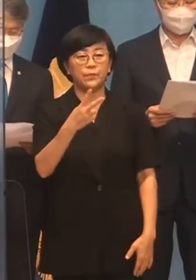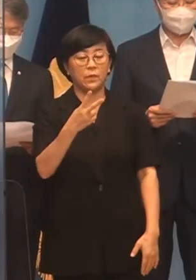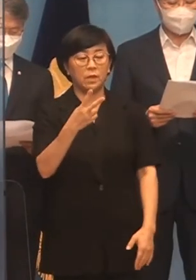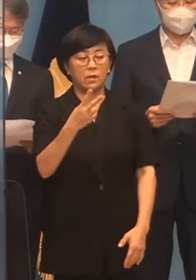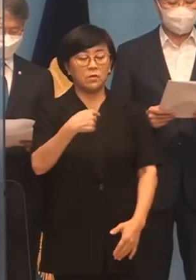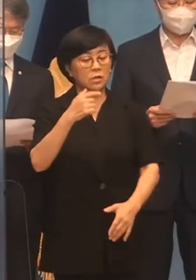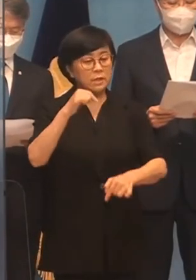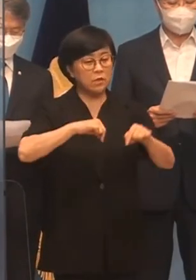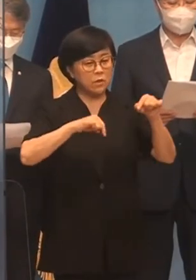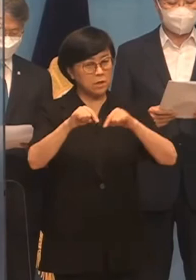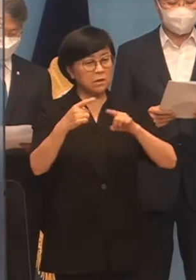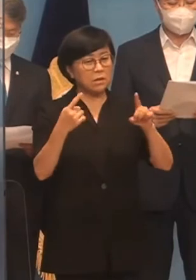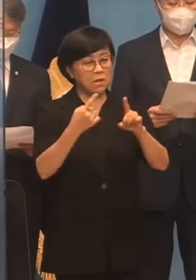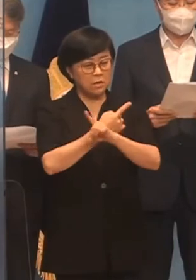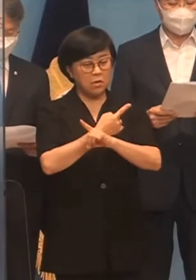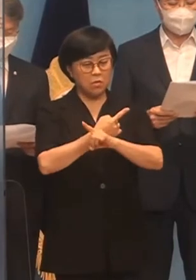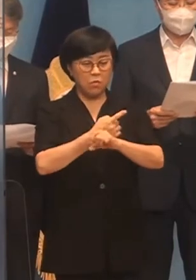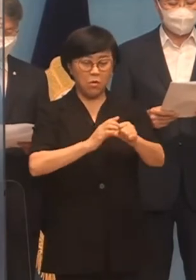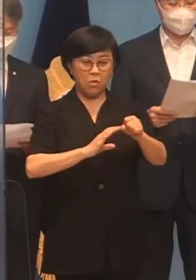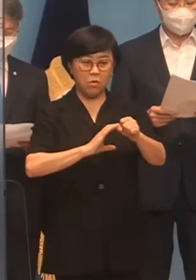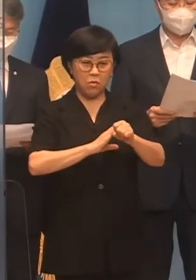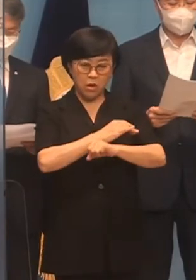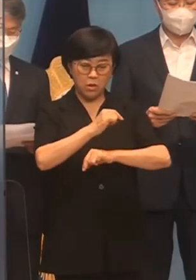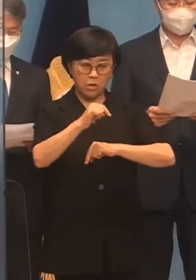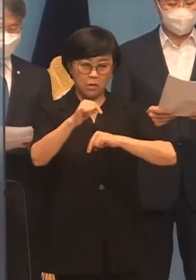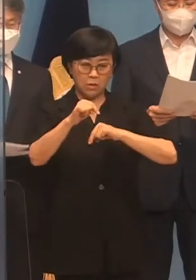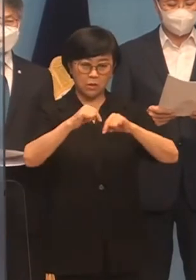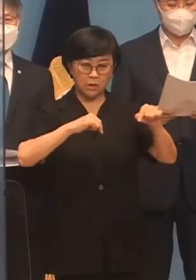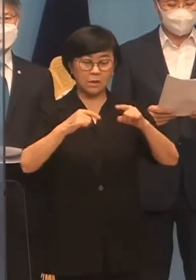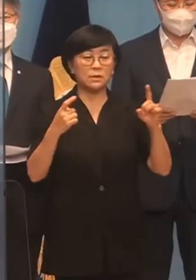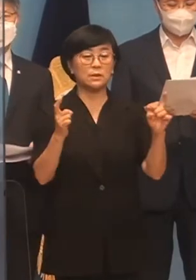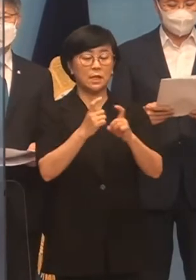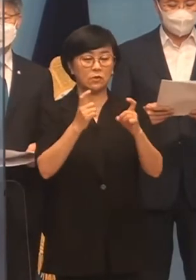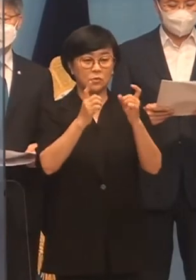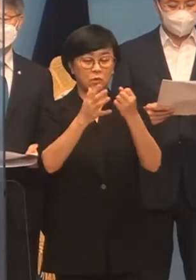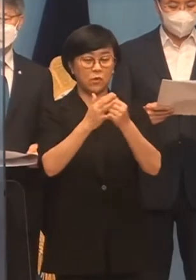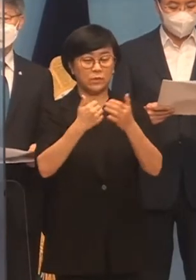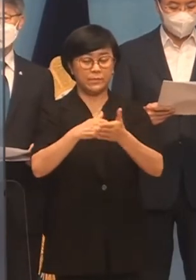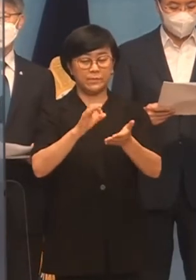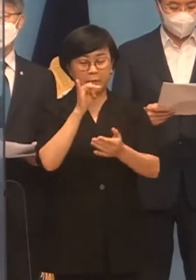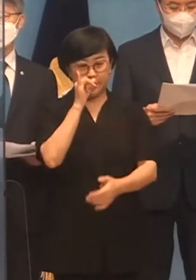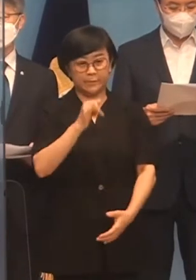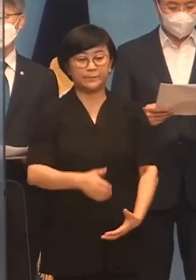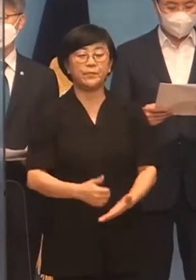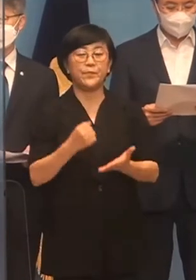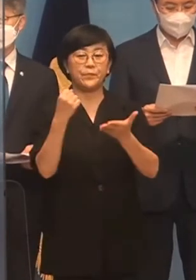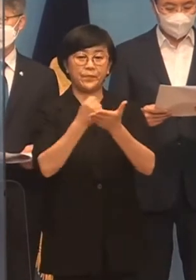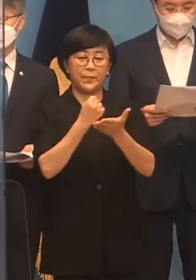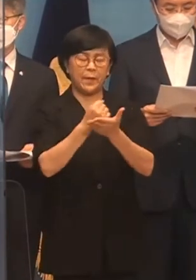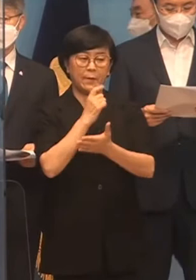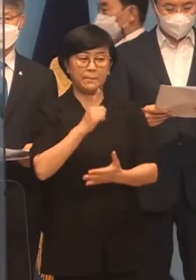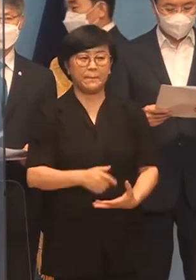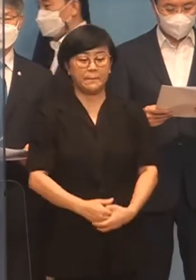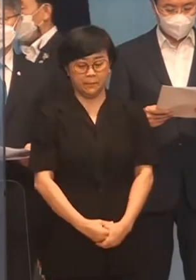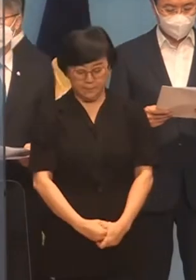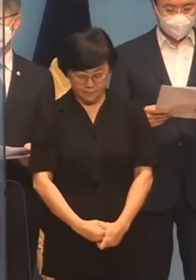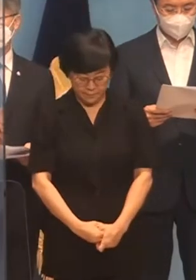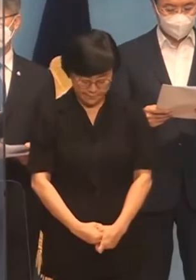얄팍한 정치적 계산에 따른 권력 다툼으로 소모되고 있습니다. 매우 안타까운 일입니다.